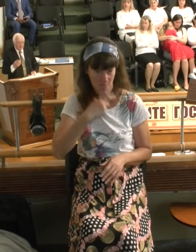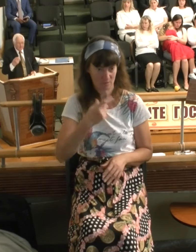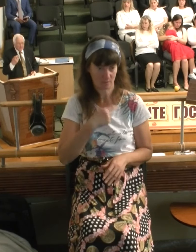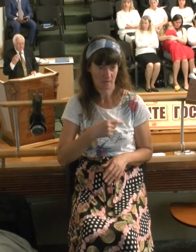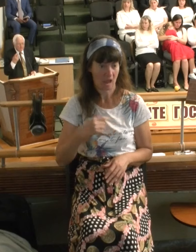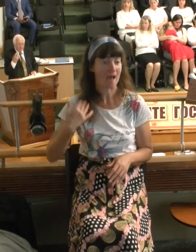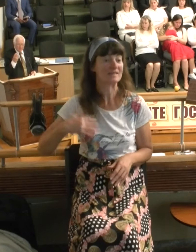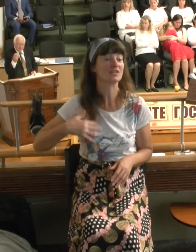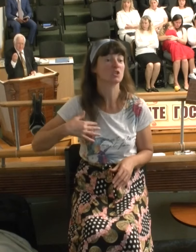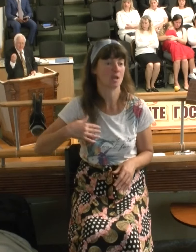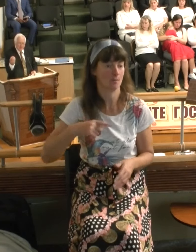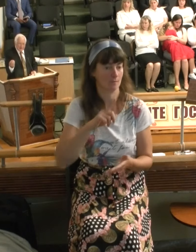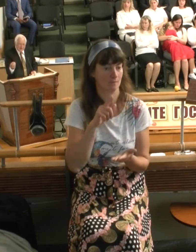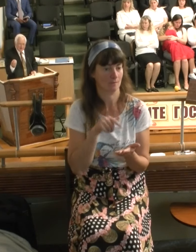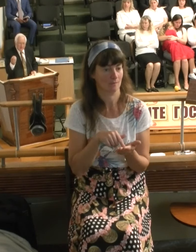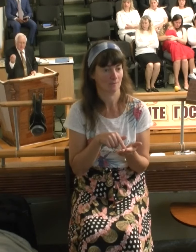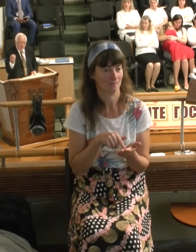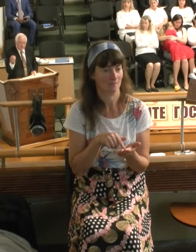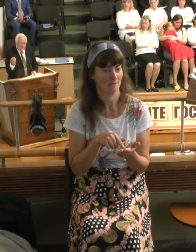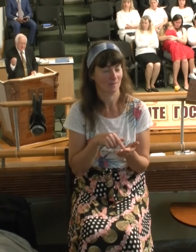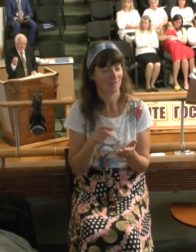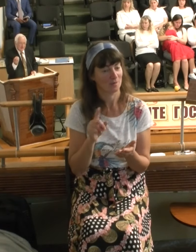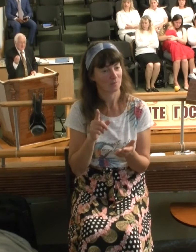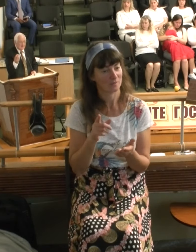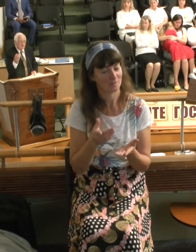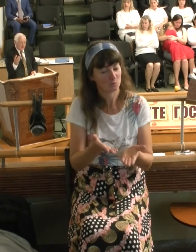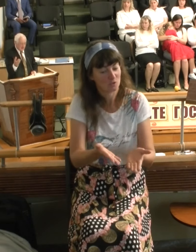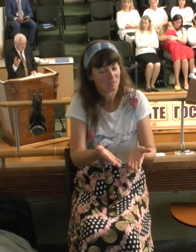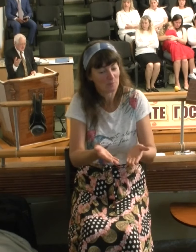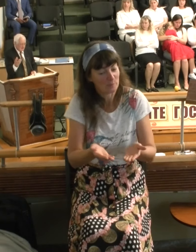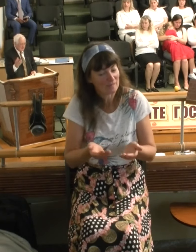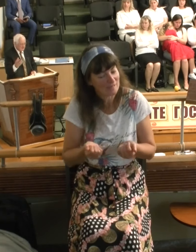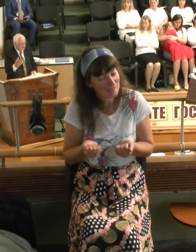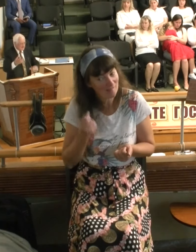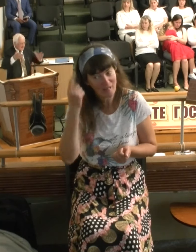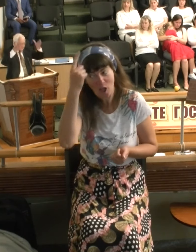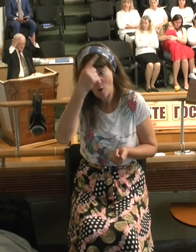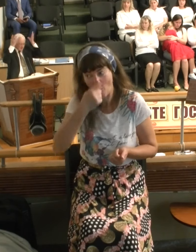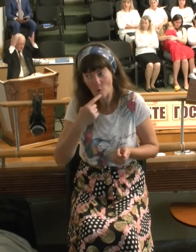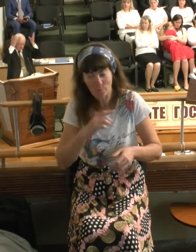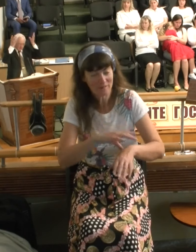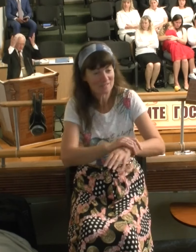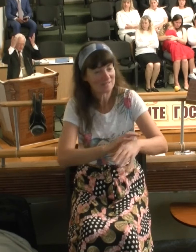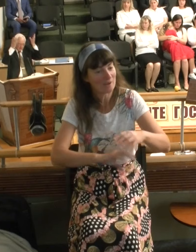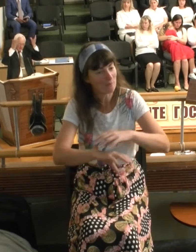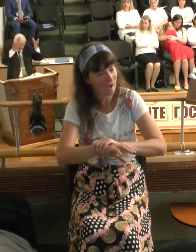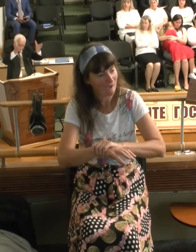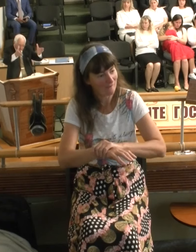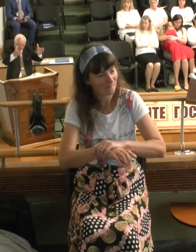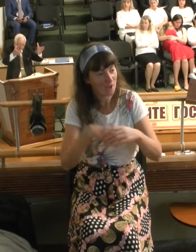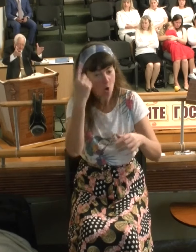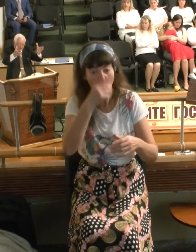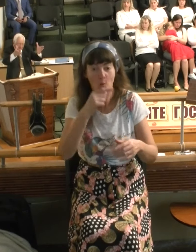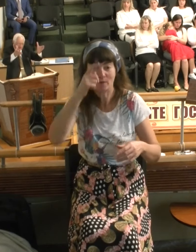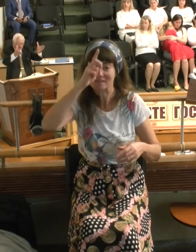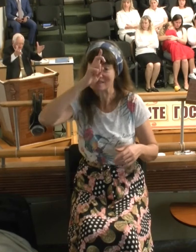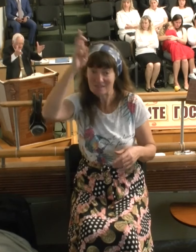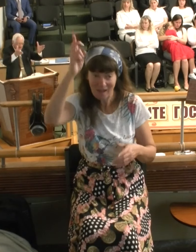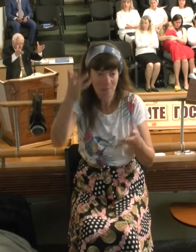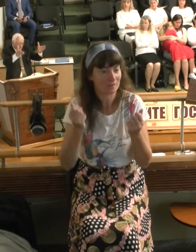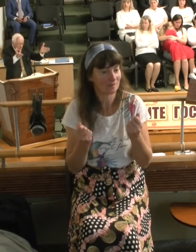Почему? Потому что принял образ раба. Не царя с короной, Он царь